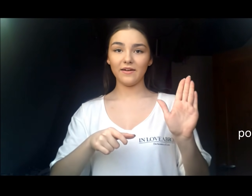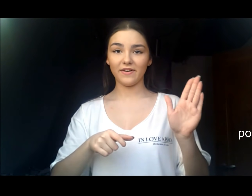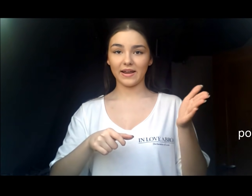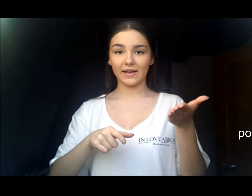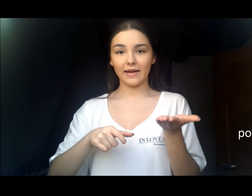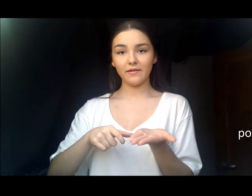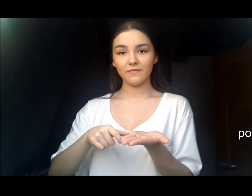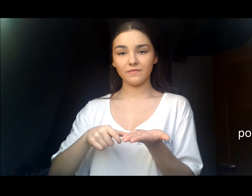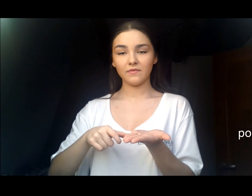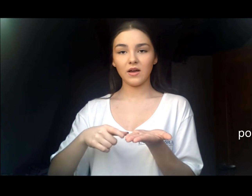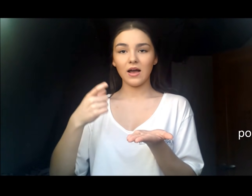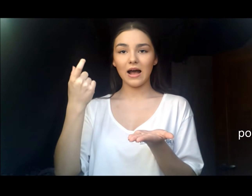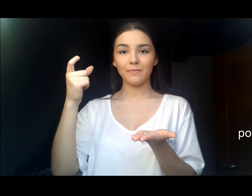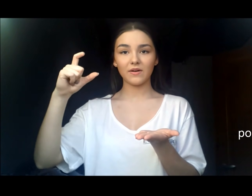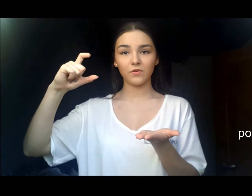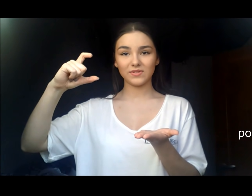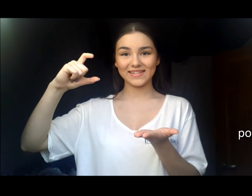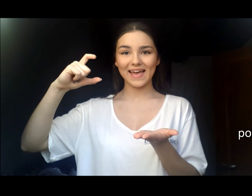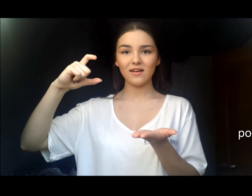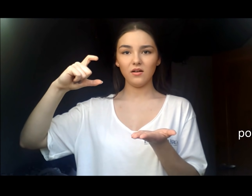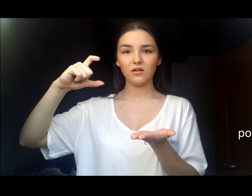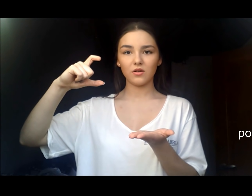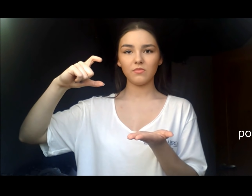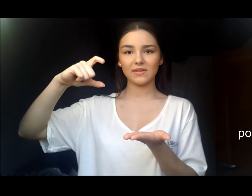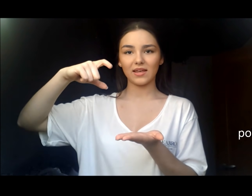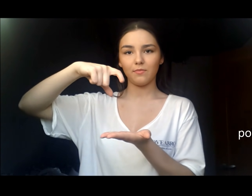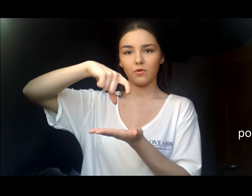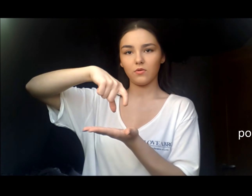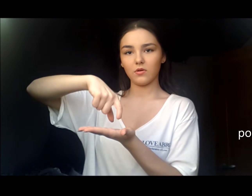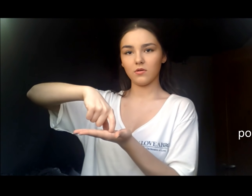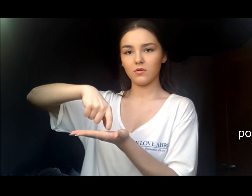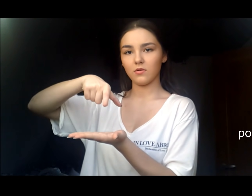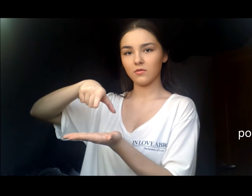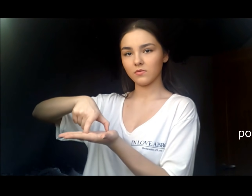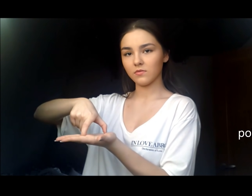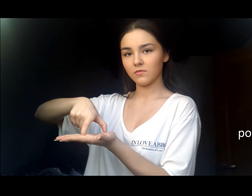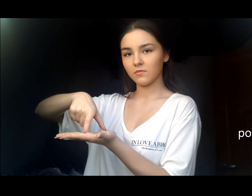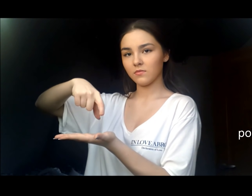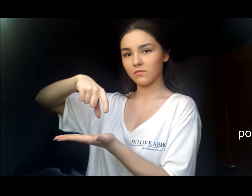Lewa ręka, a prawą C robimy taki pokój.